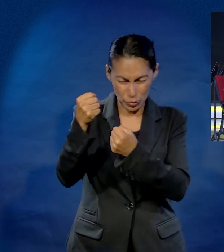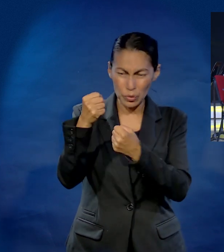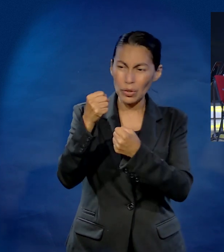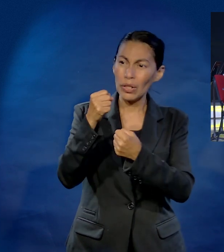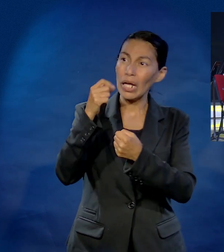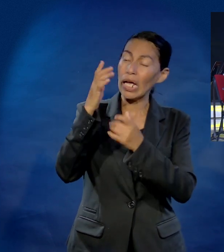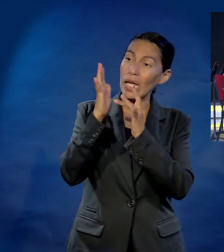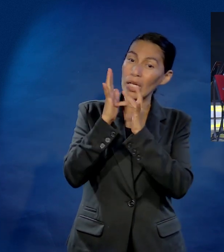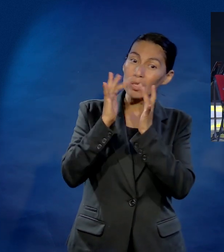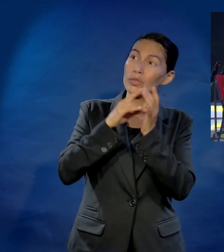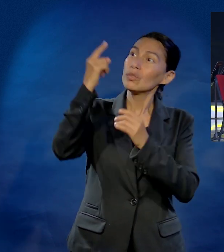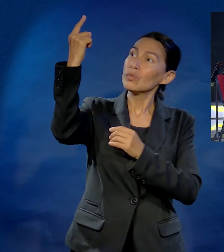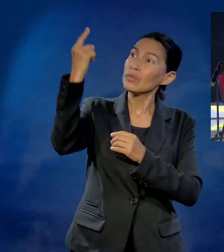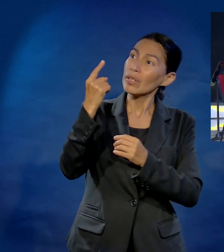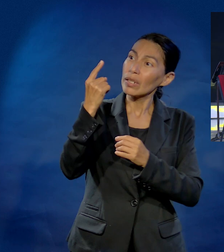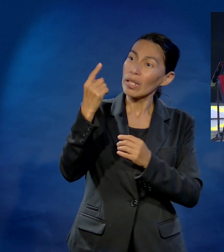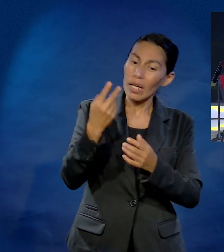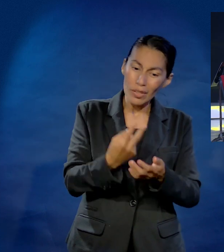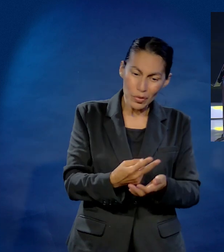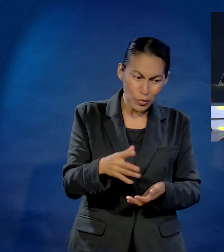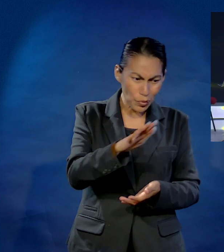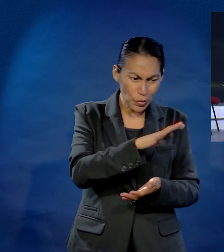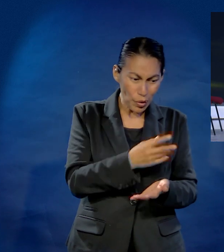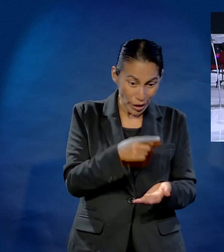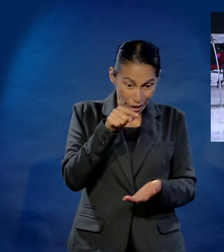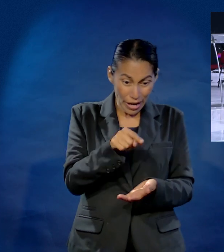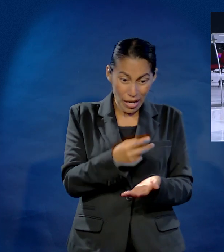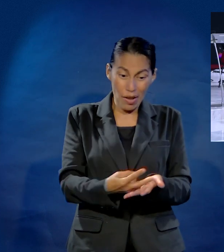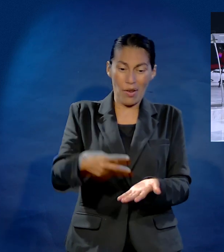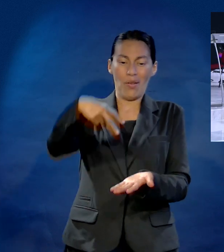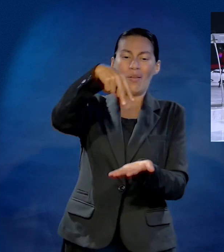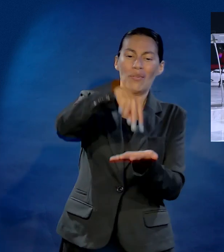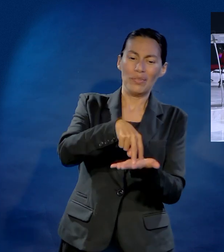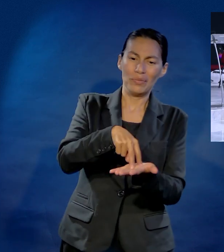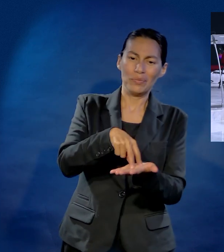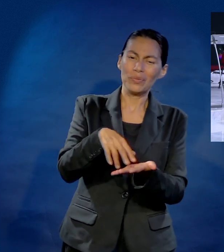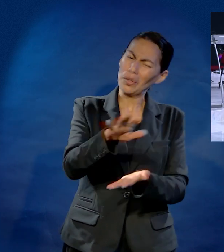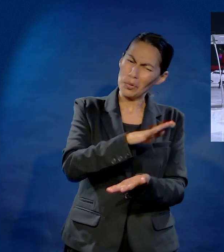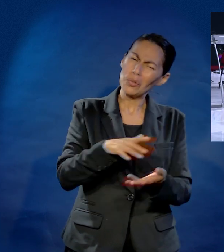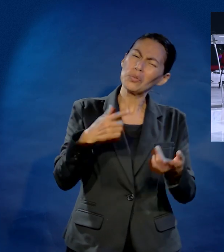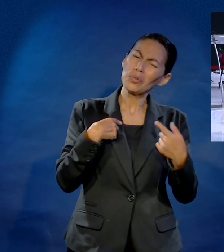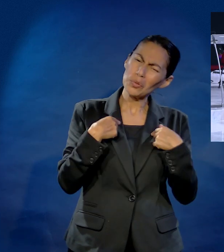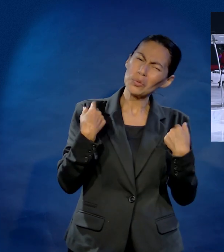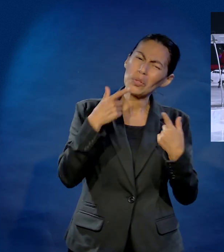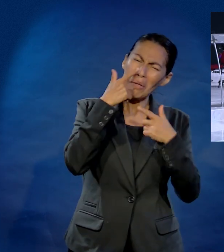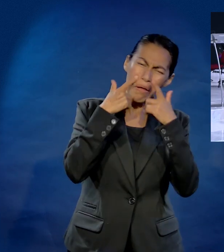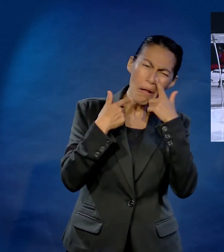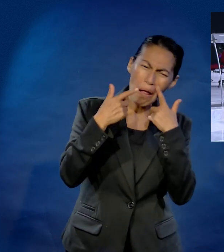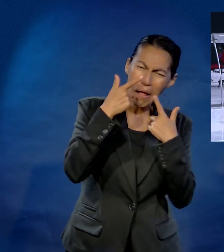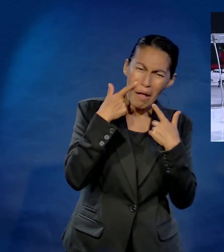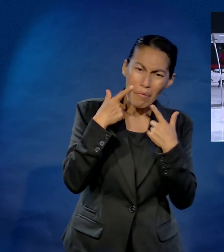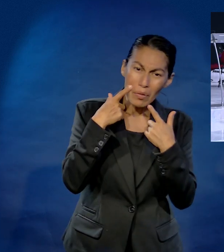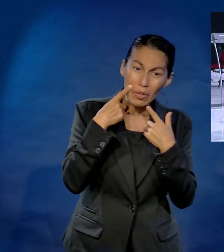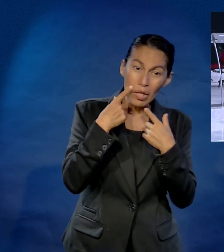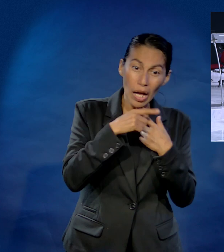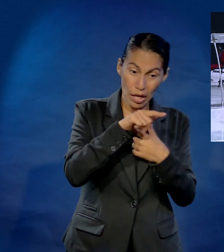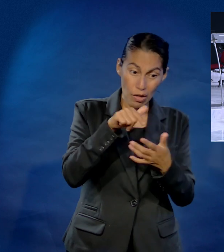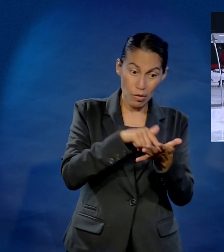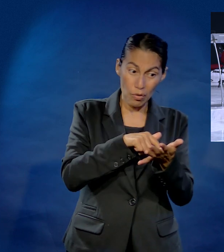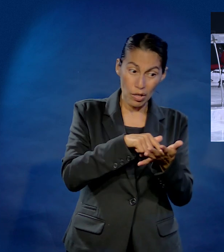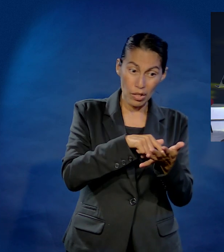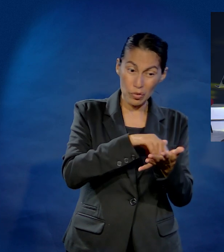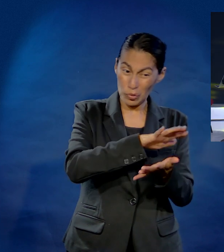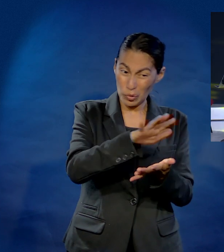la casa antes de venir aquí. Les dije, mijos, todo lo que van a llorar es aquí. Aquí y ahora lloremos a